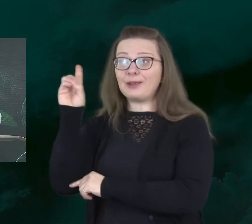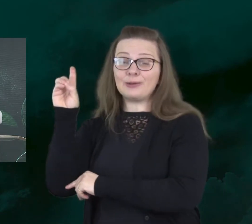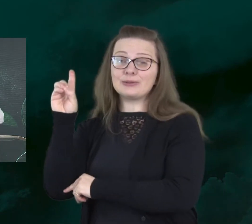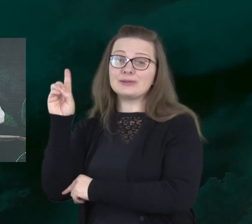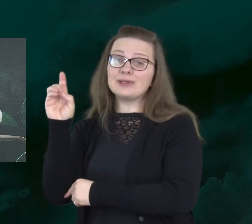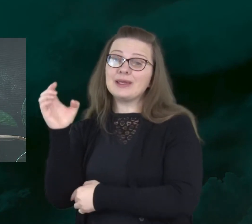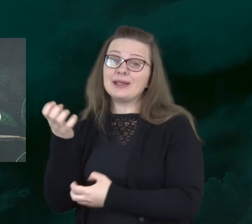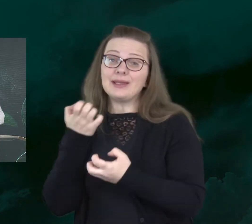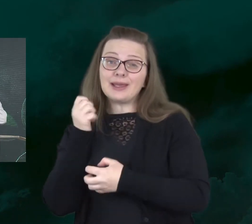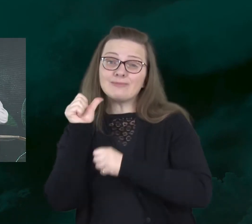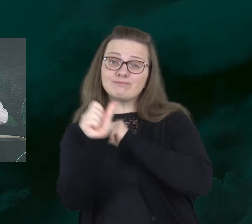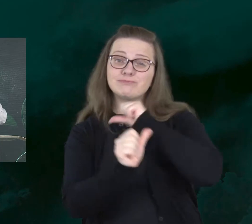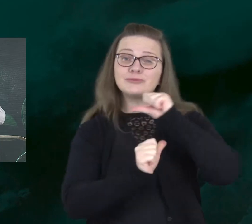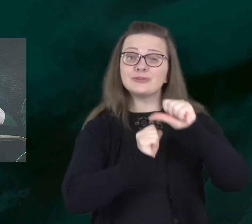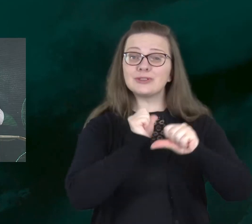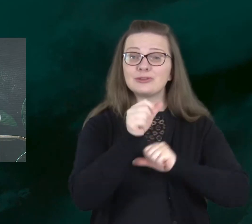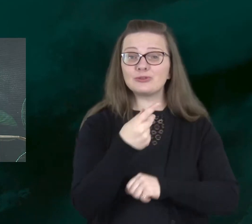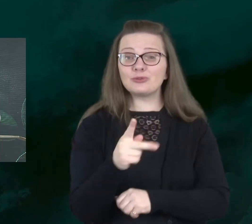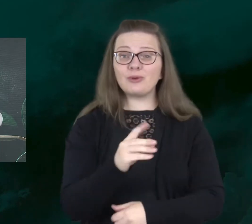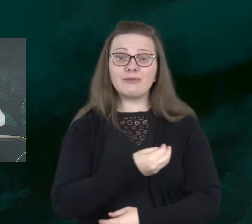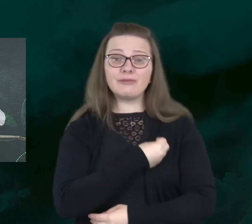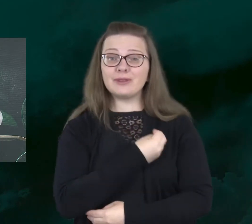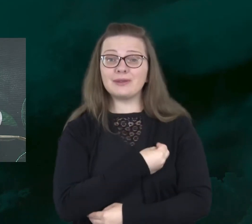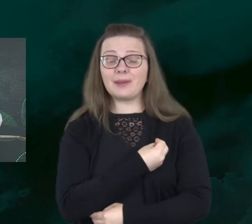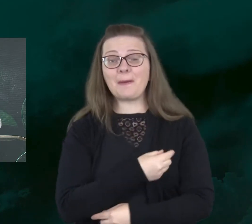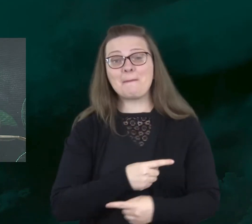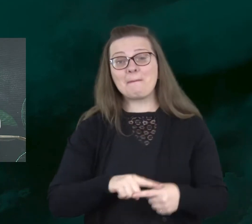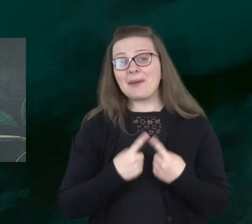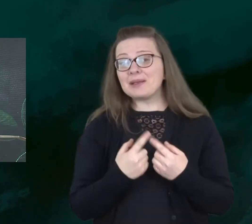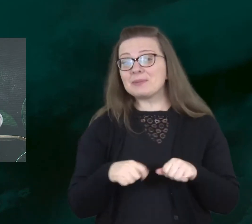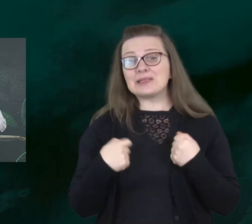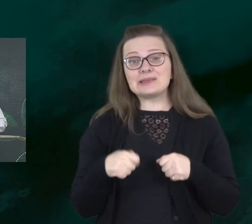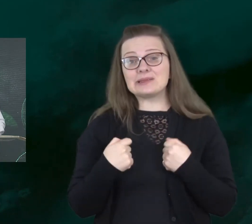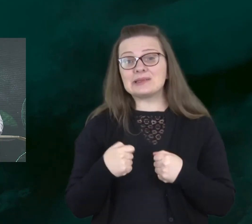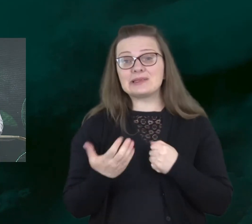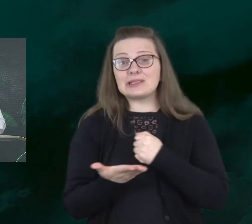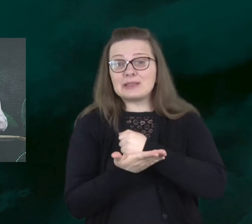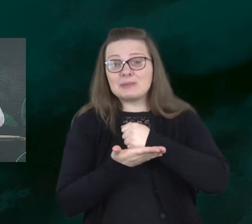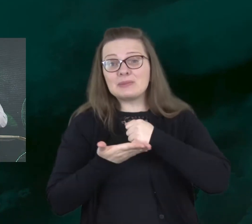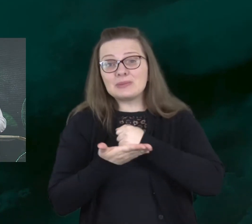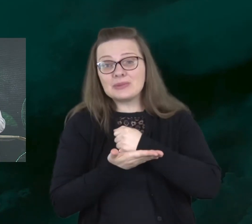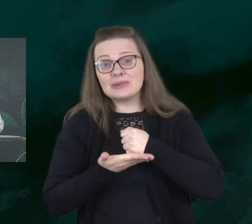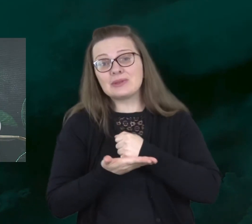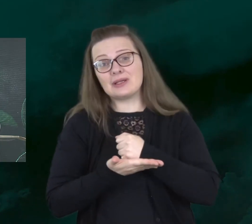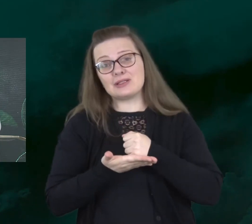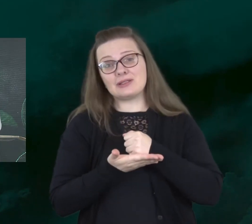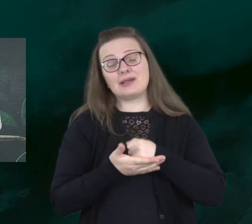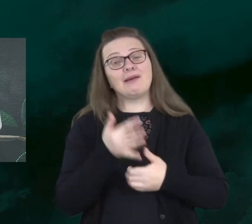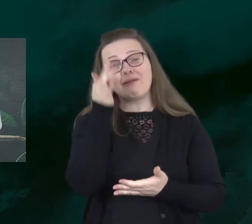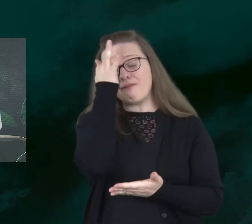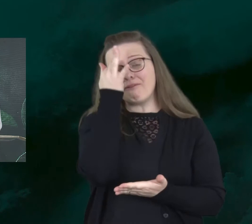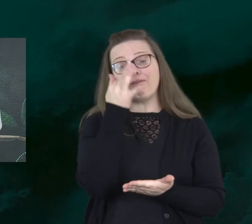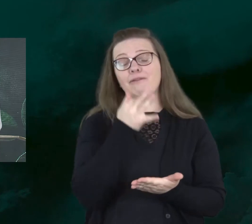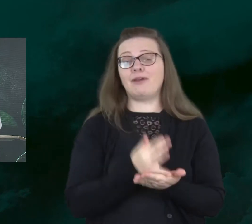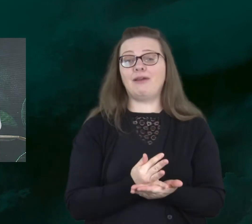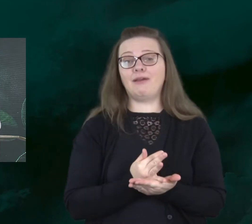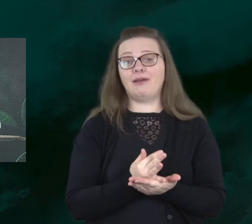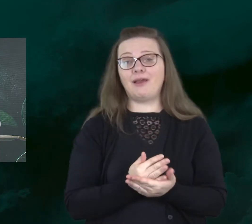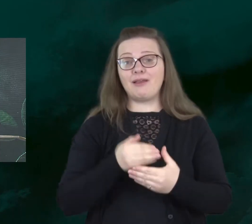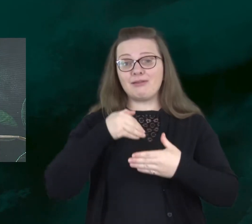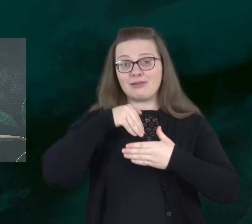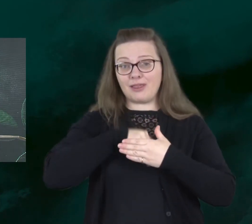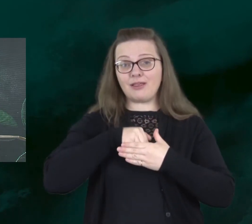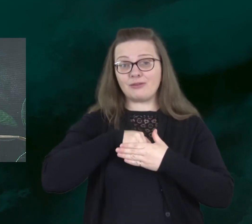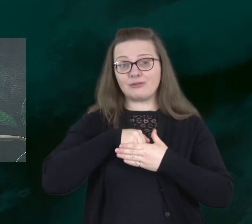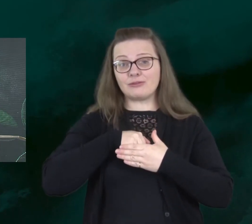entender qual é o elemento estrutural. O elemento estrutural começa pela fé. E a fé não é só a fé objetiva,